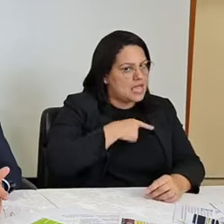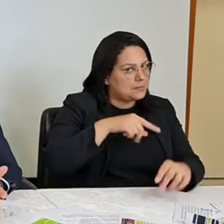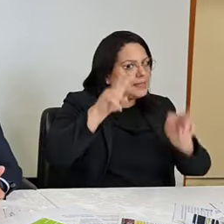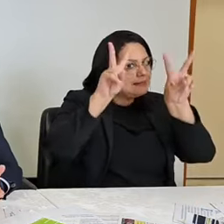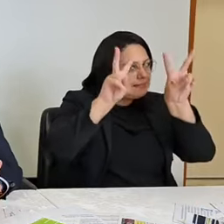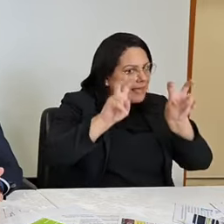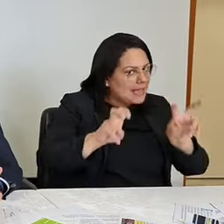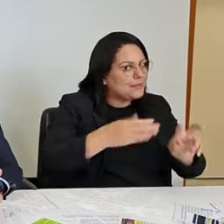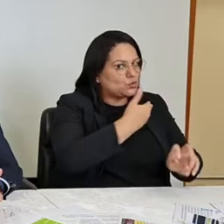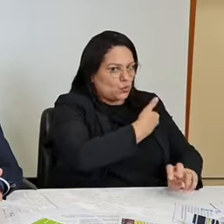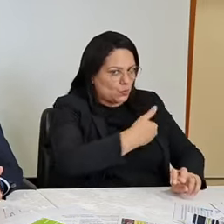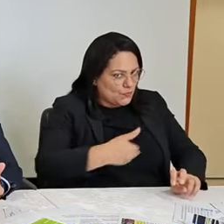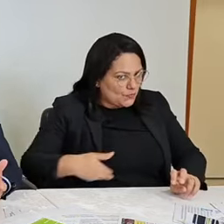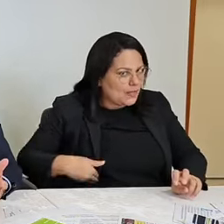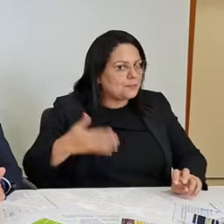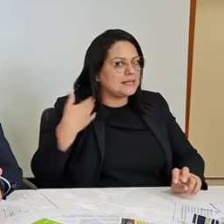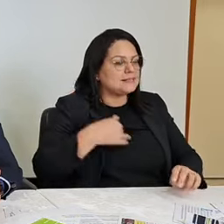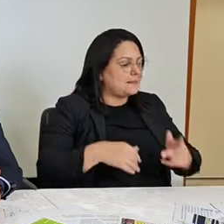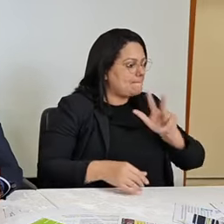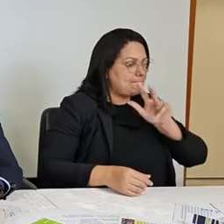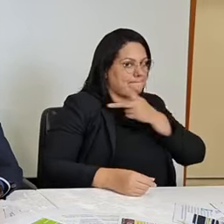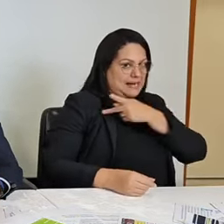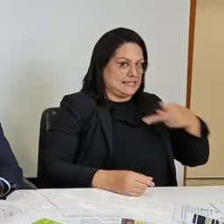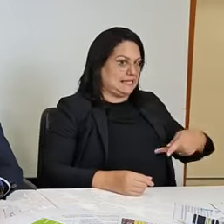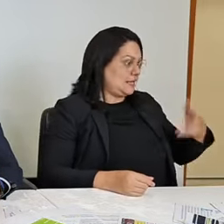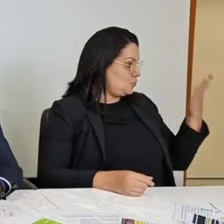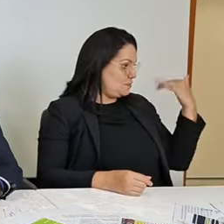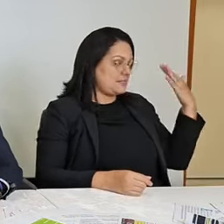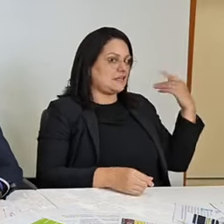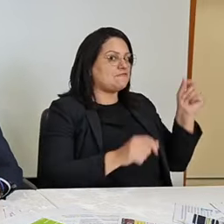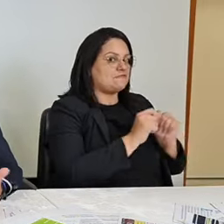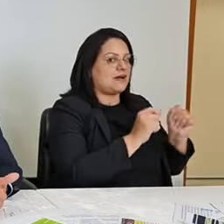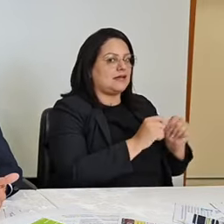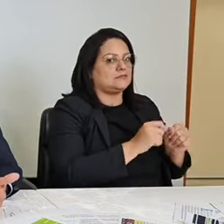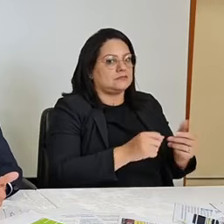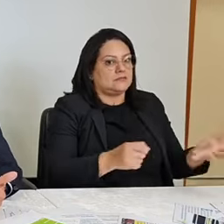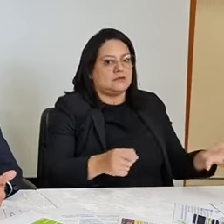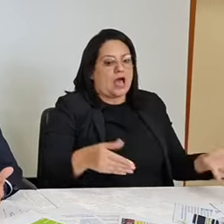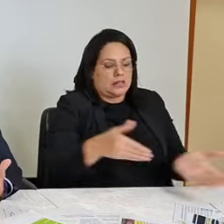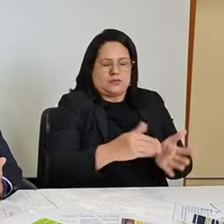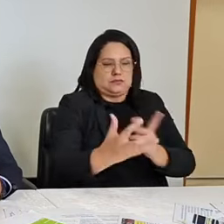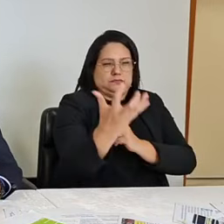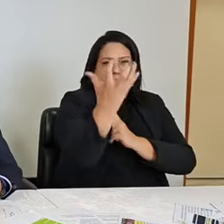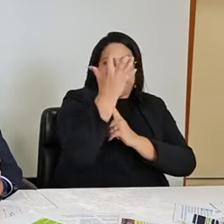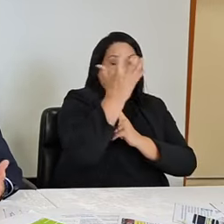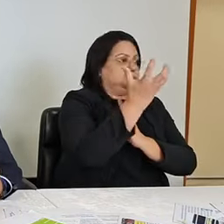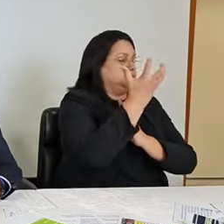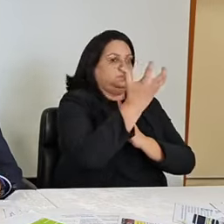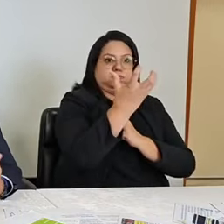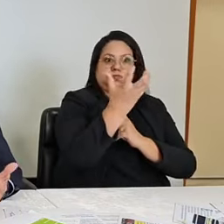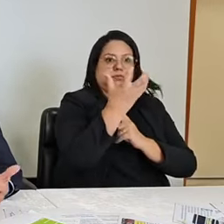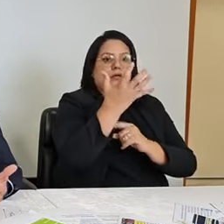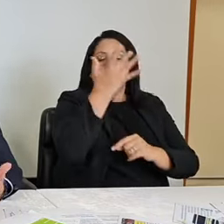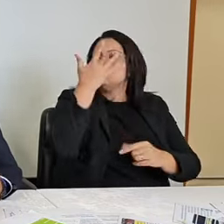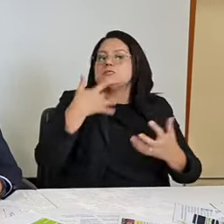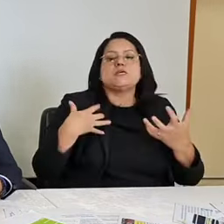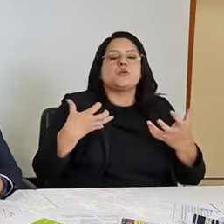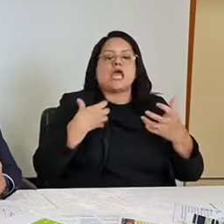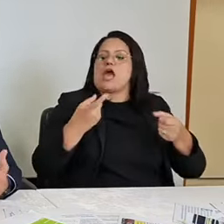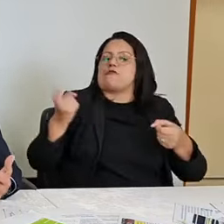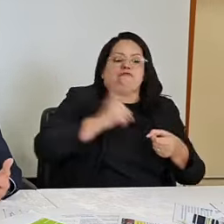eram tratadas por presidentes anteriores. E a gente sofre pressão, porque tem algumas pessoas que querem voltar